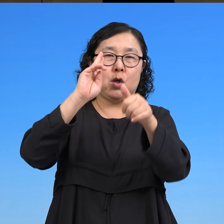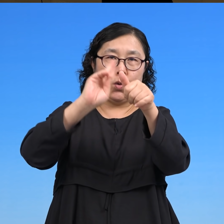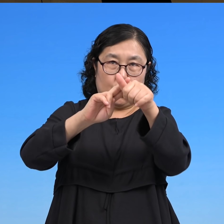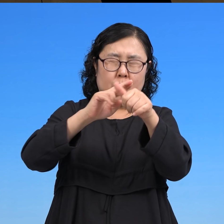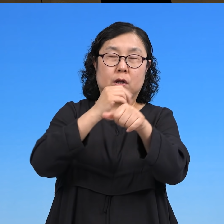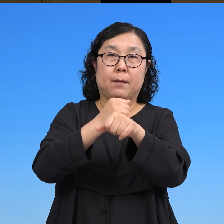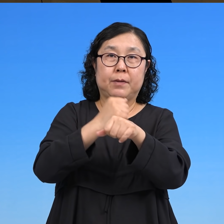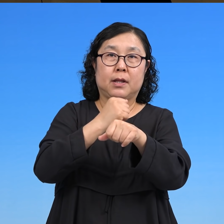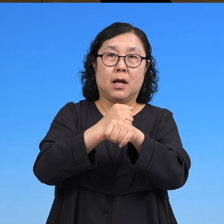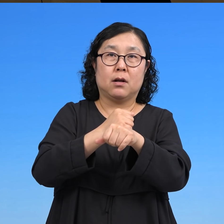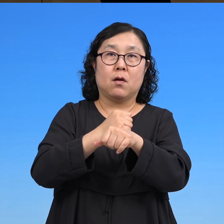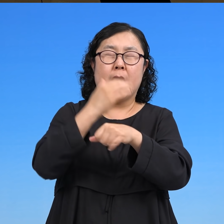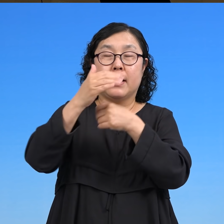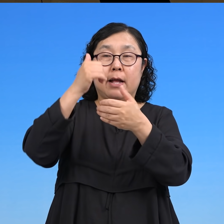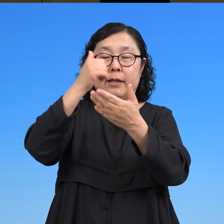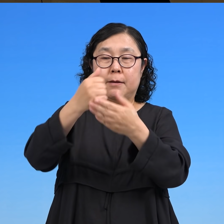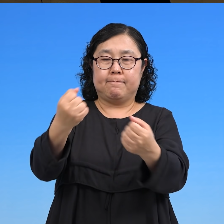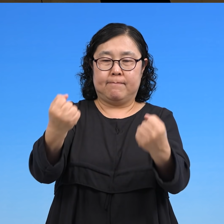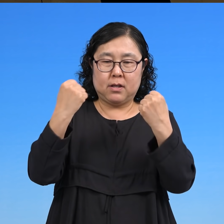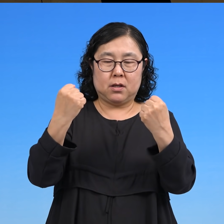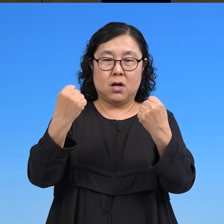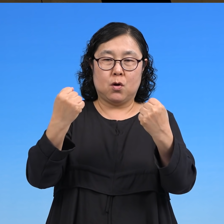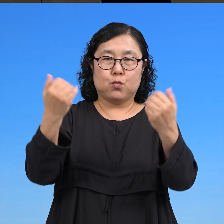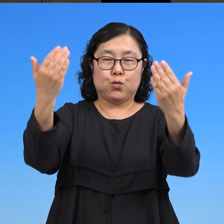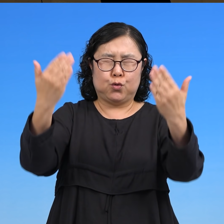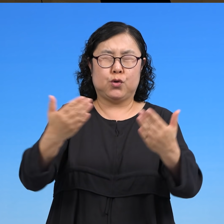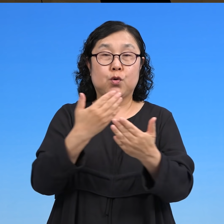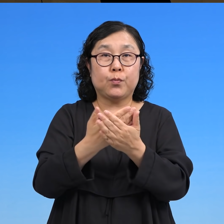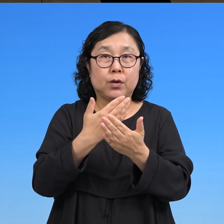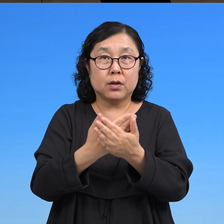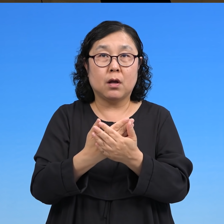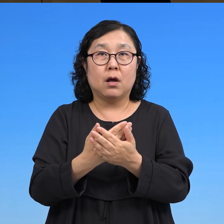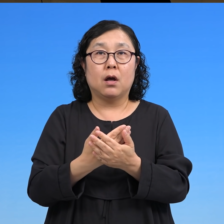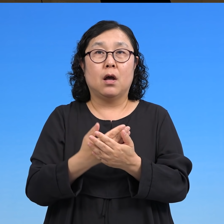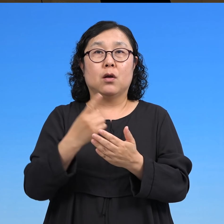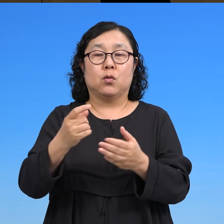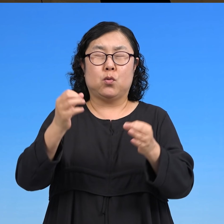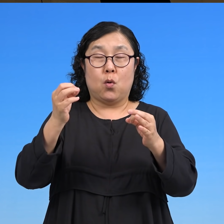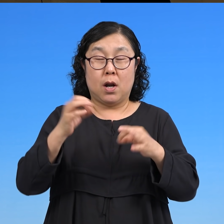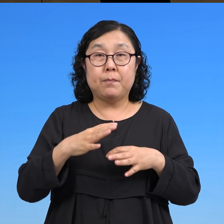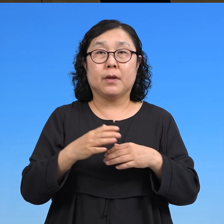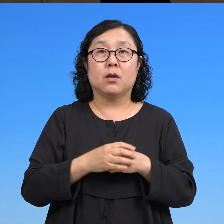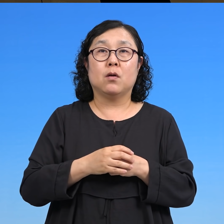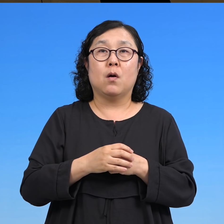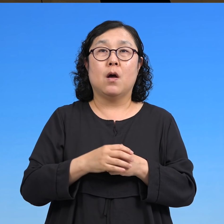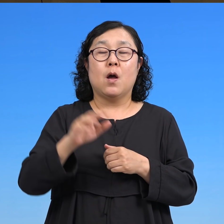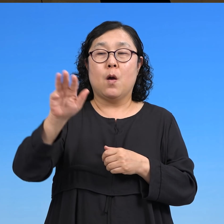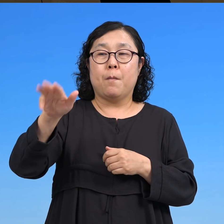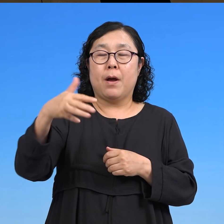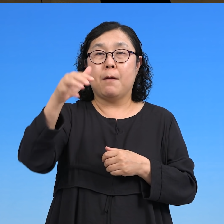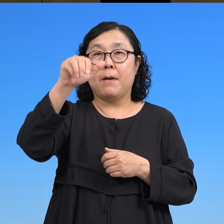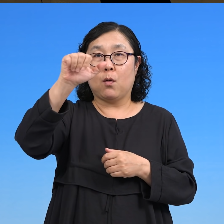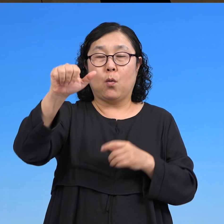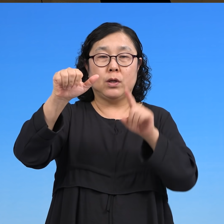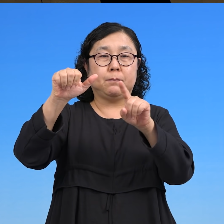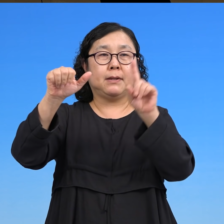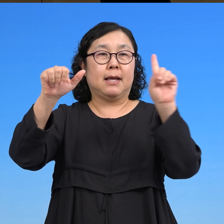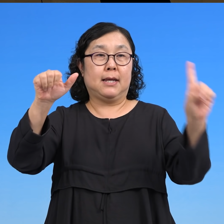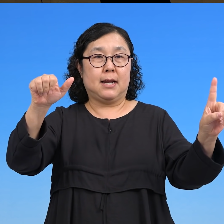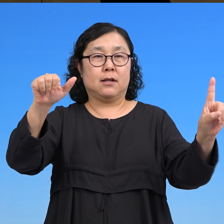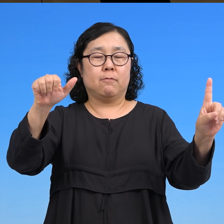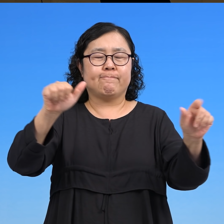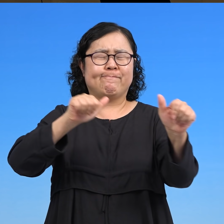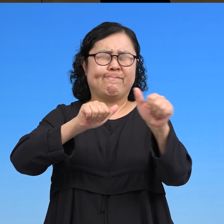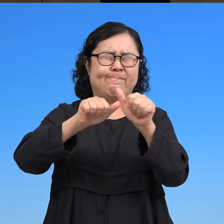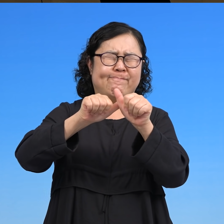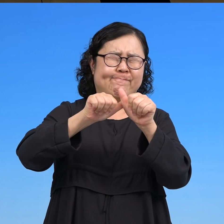그리고 여호와의 능력의 불을 구합니다. 하나님 능력을 허락하여 주시옵소서. 그렇게 해가지고 놀랍게도 무려 850대